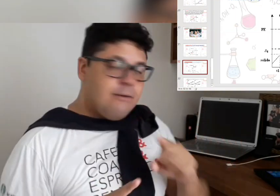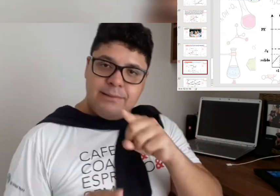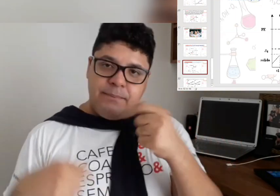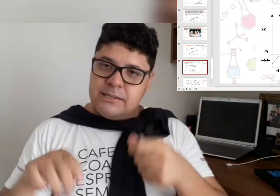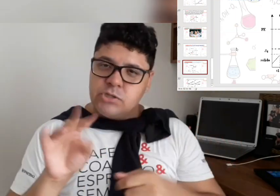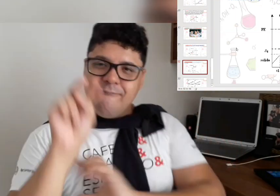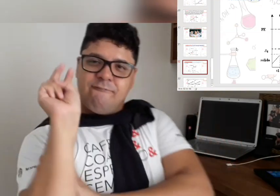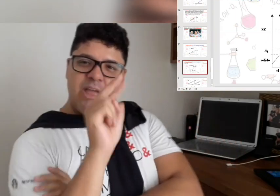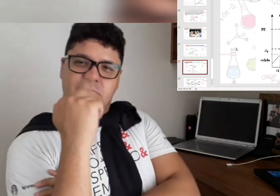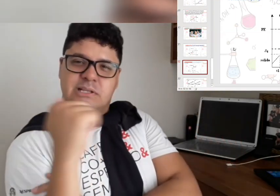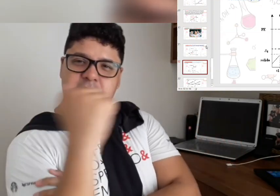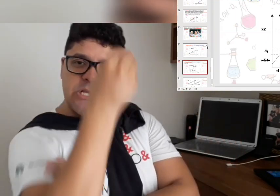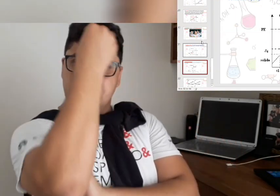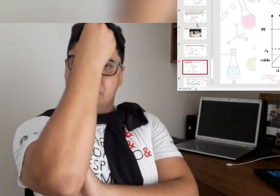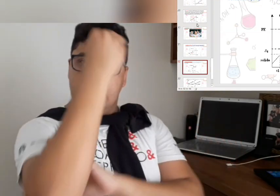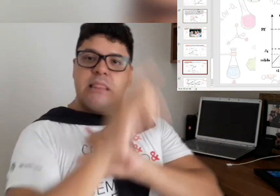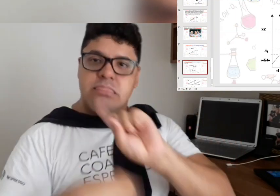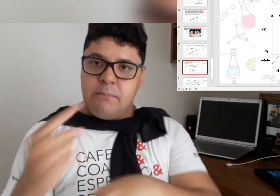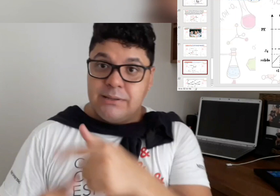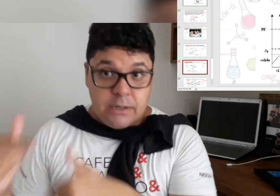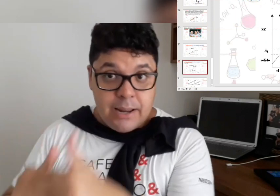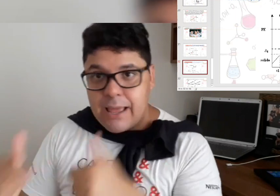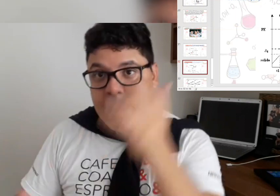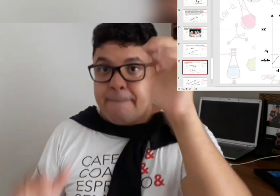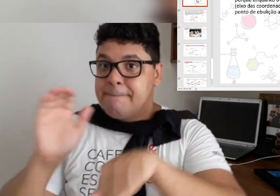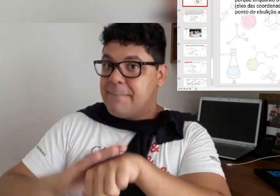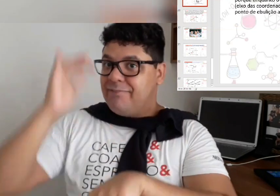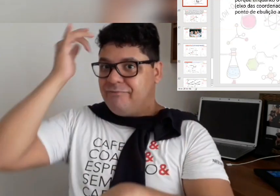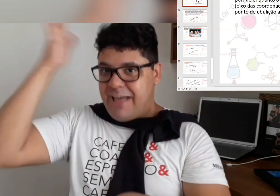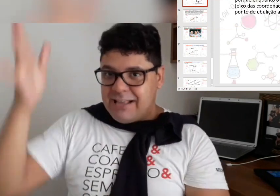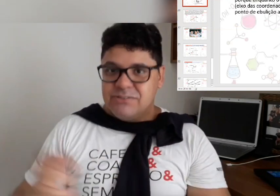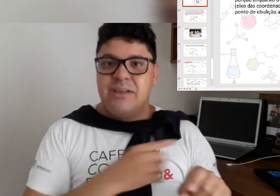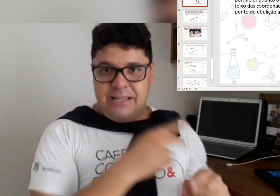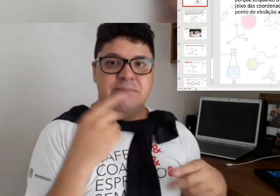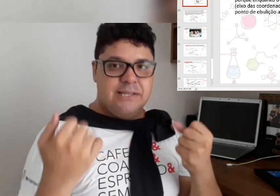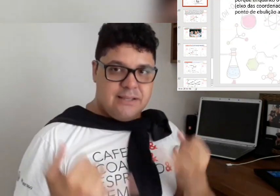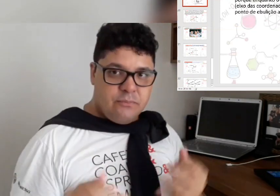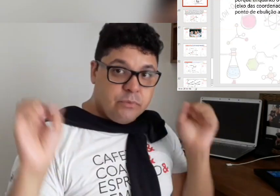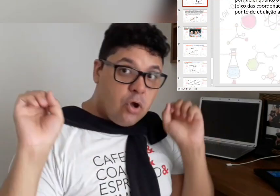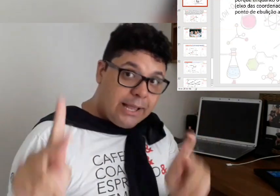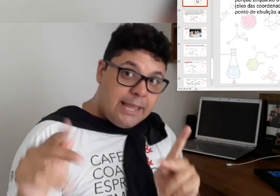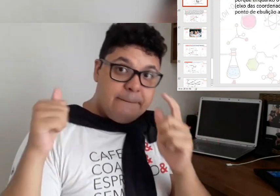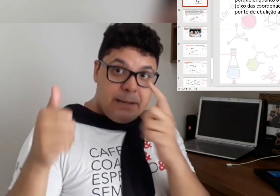não, certo? São carinhas. Eu quero que você se familiarize com a cara dos